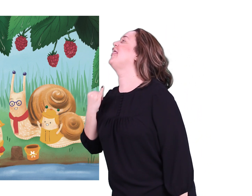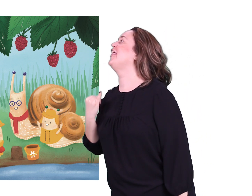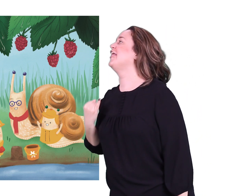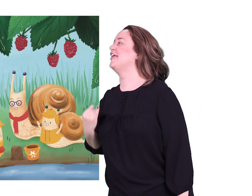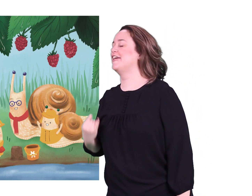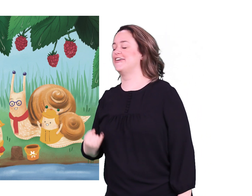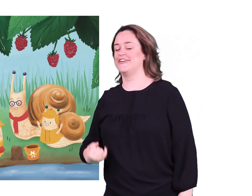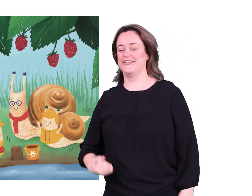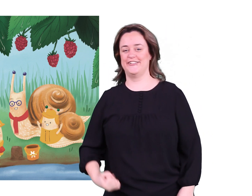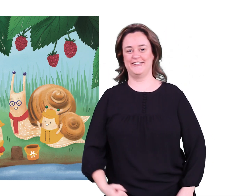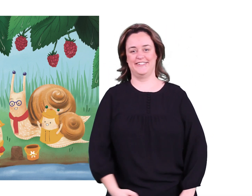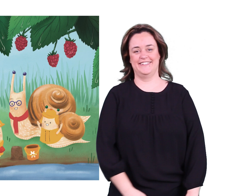sa sœur.